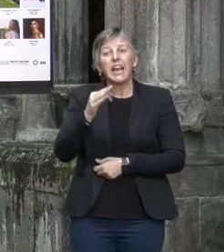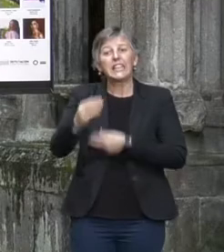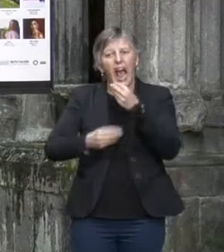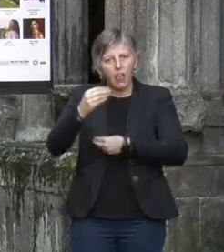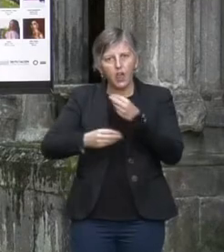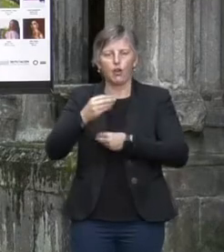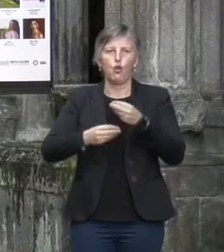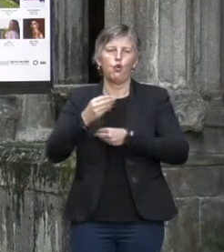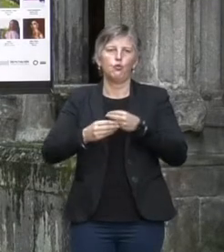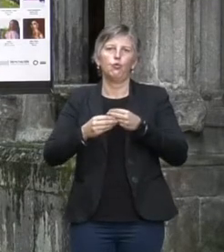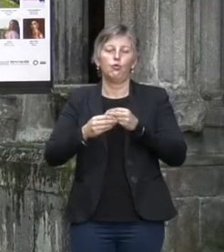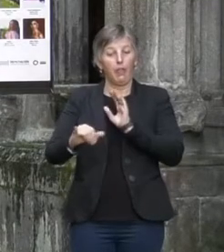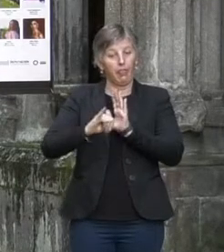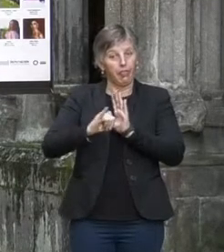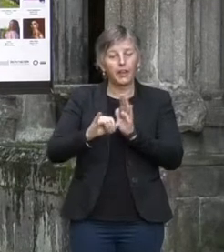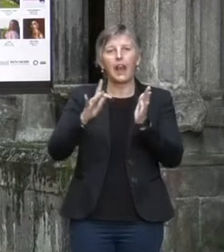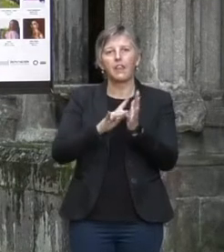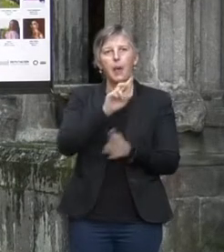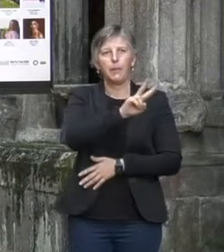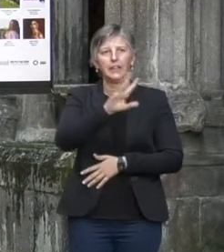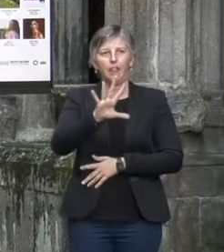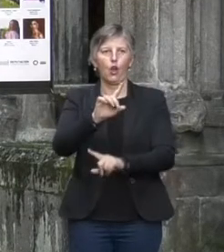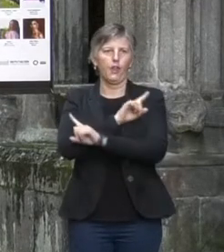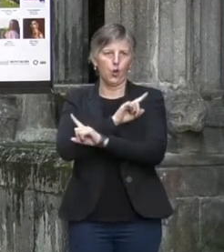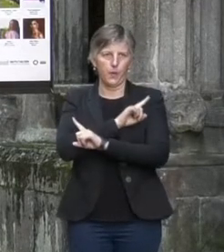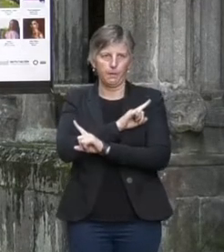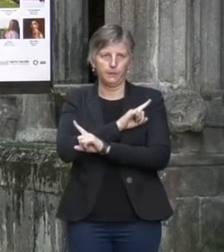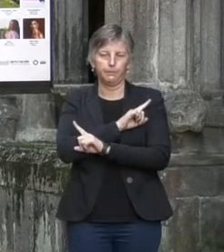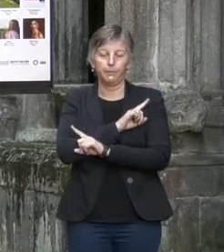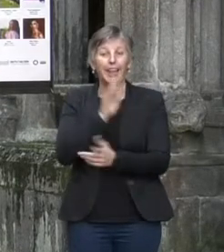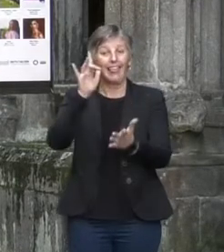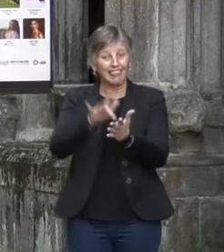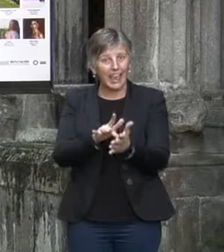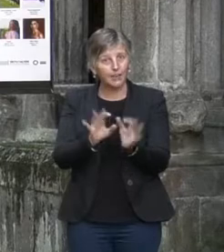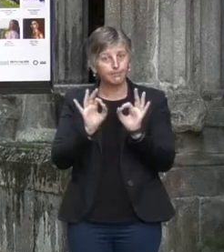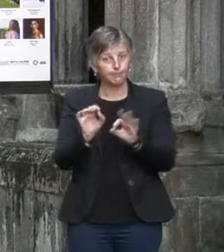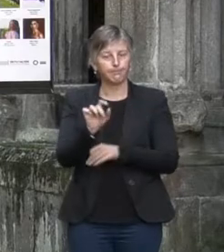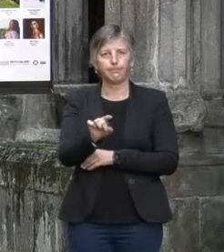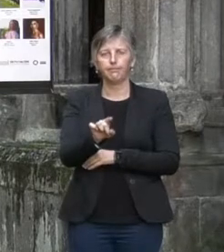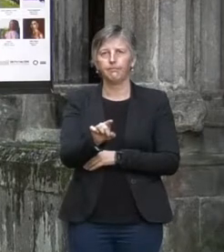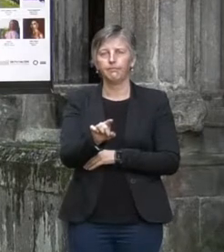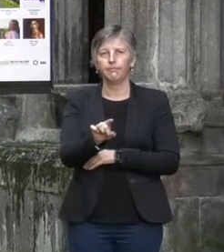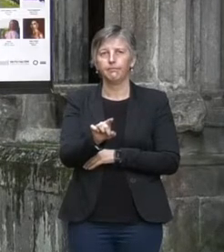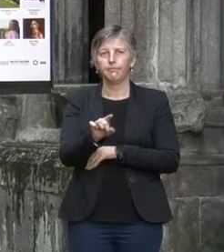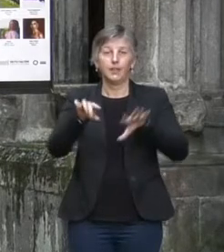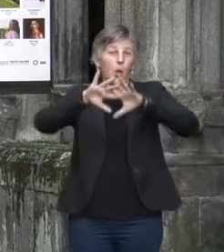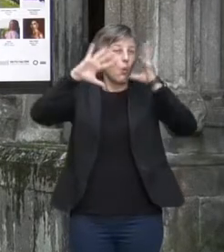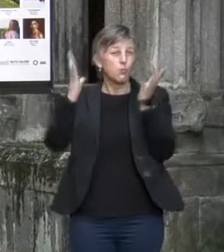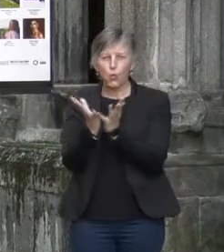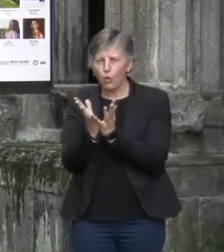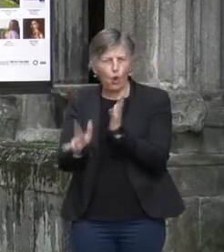preto do día 25 de novembro. Ese día no que o planeta